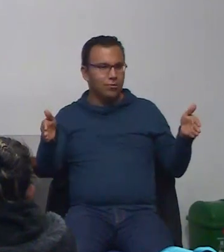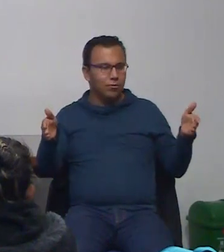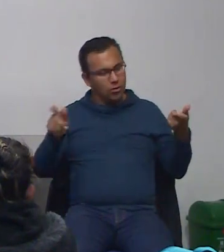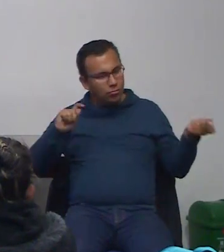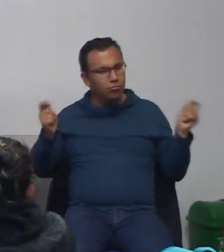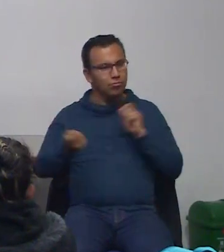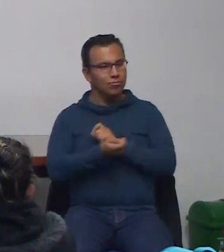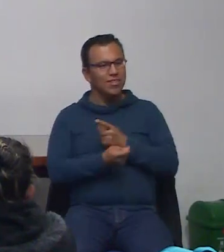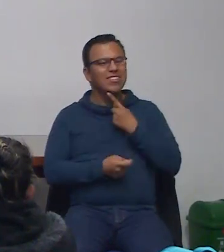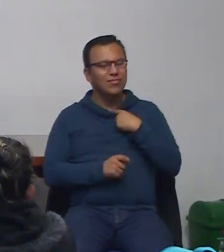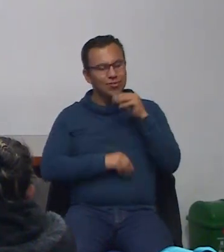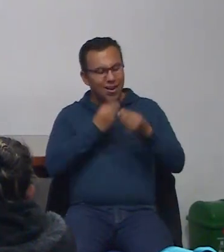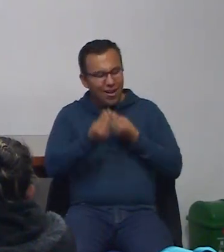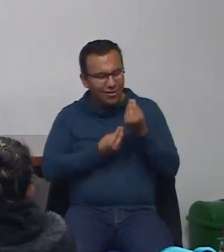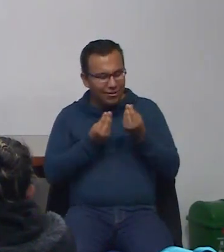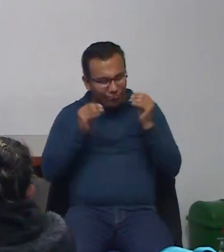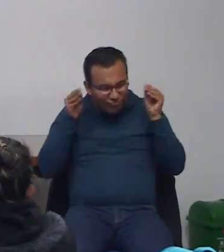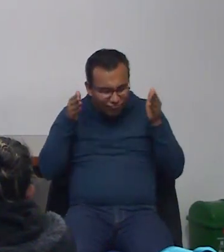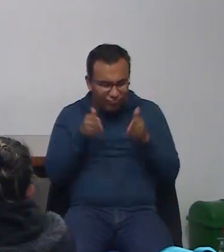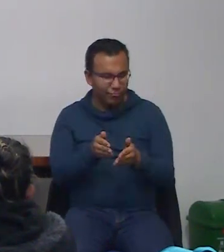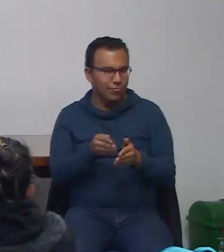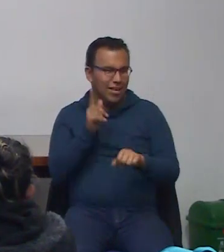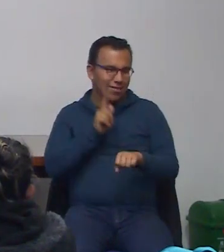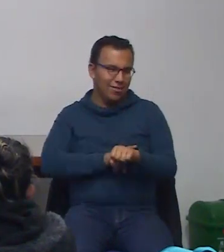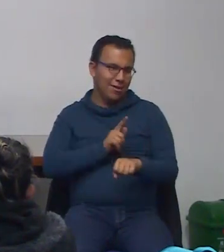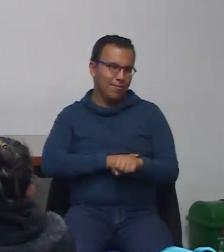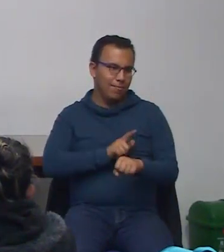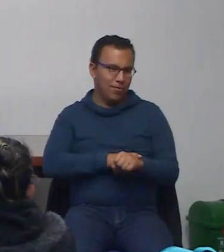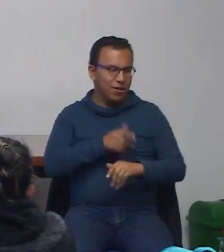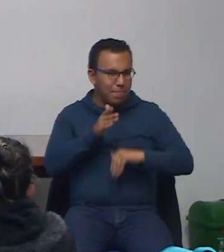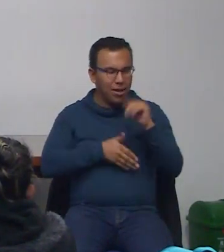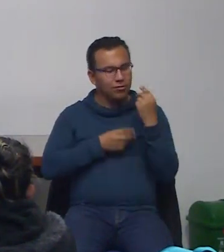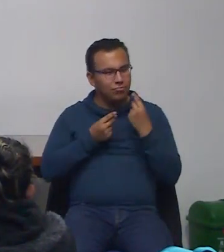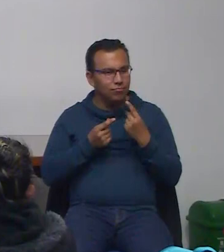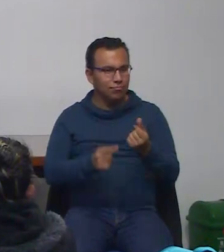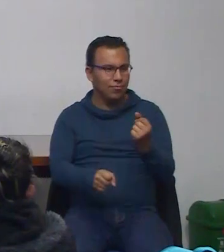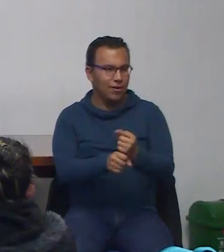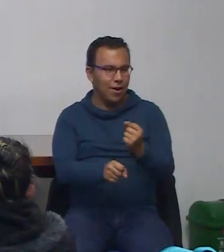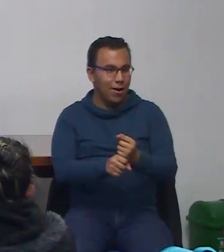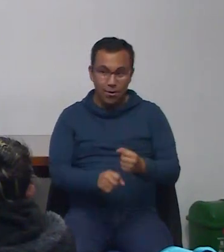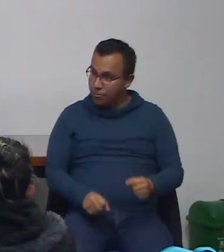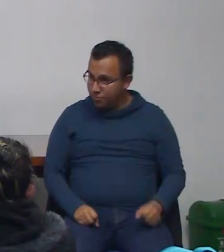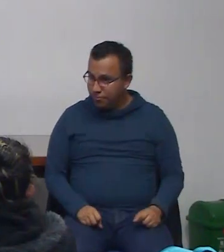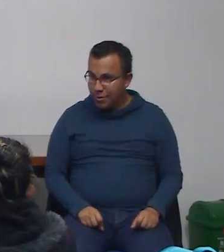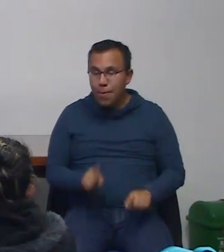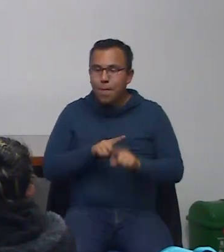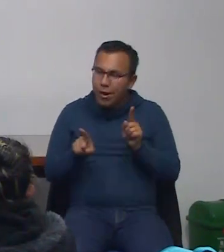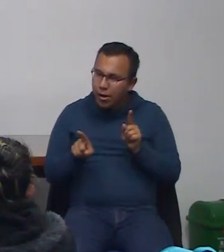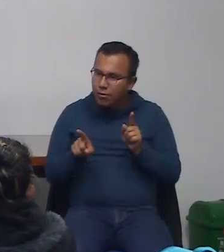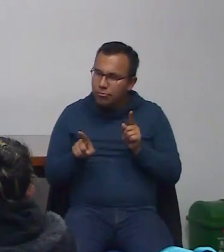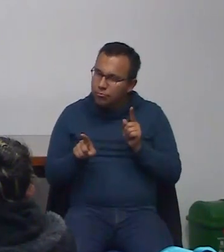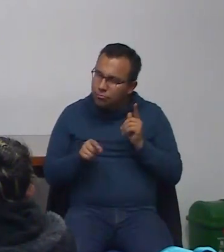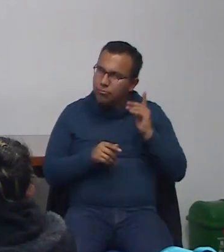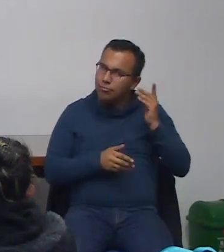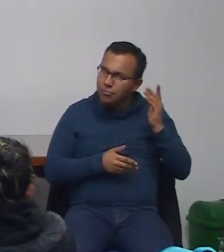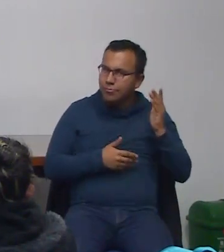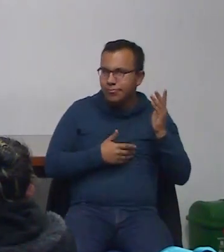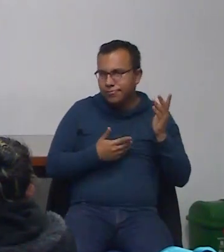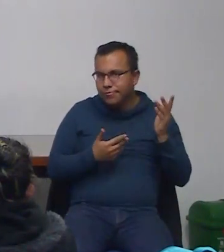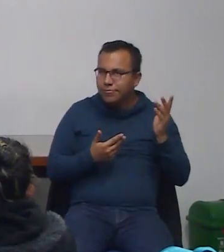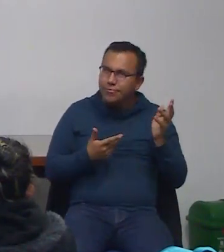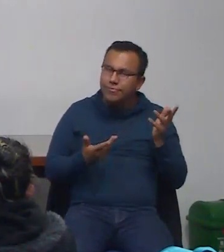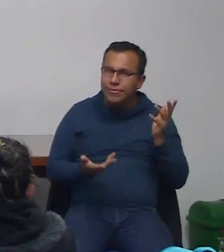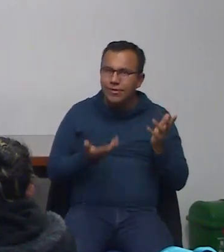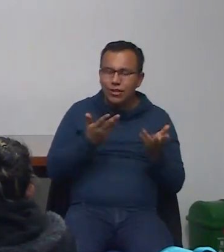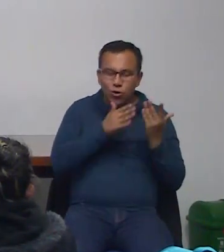hacer las cosas que necesitas hacer que te requieran menos tiempo Y que las puedas hacer más rápido Sí pero eso requiere también de un digamos de